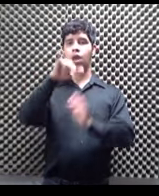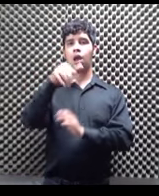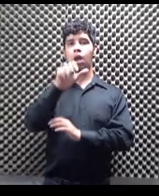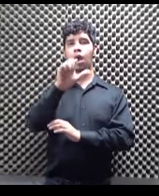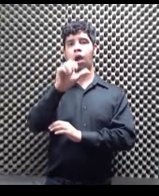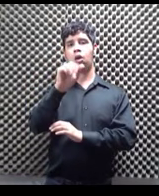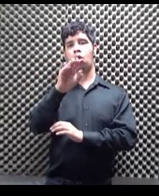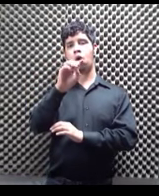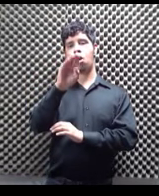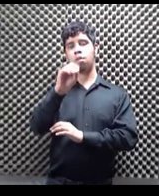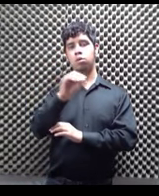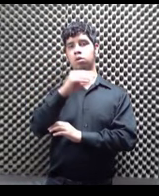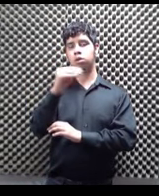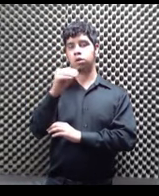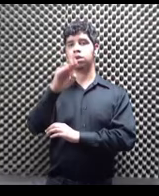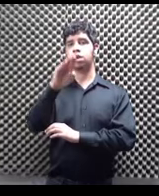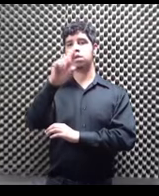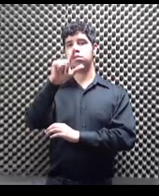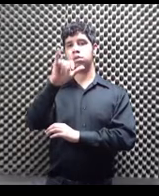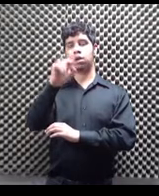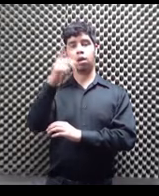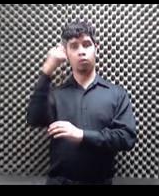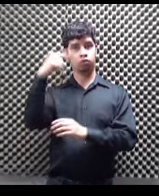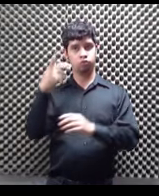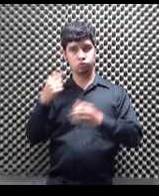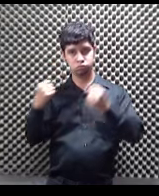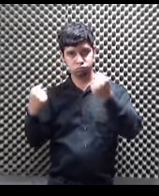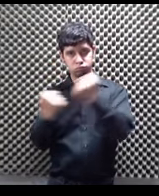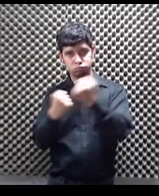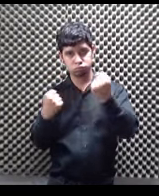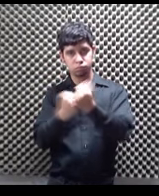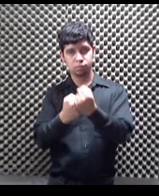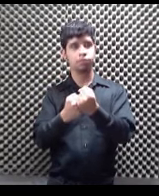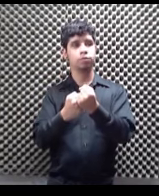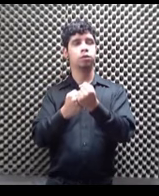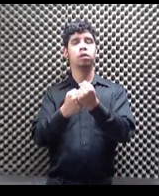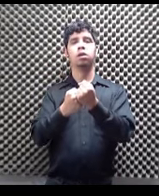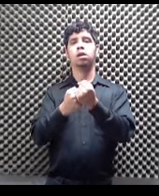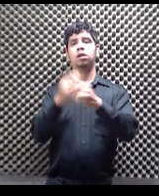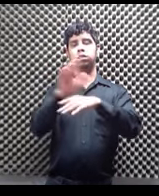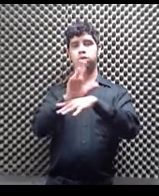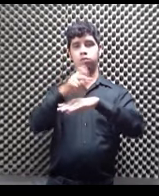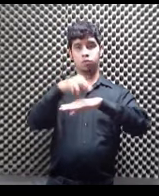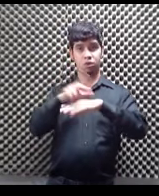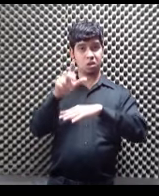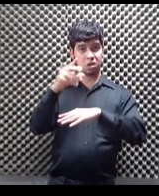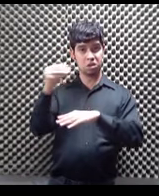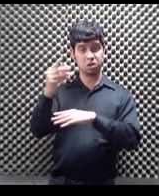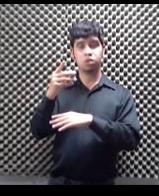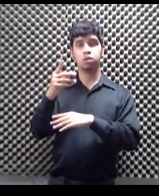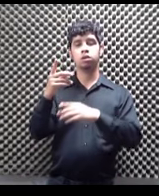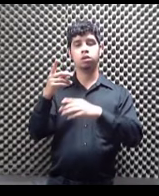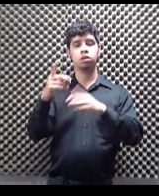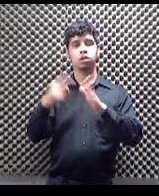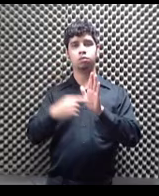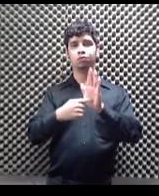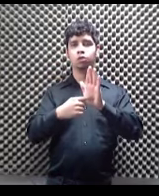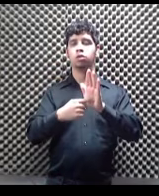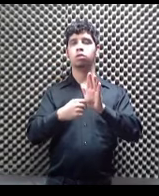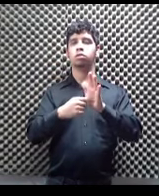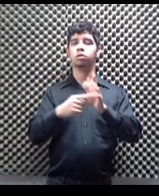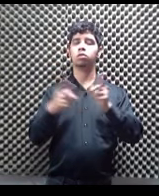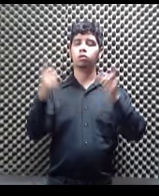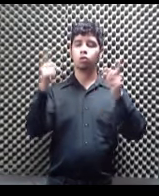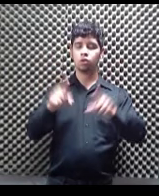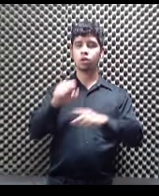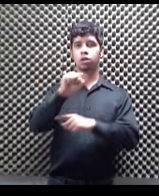Blanca por su contribución al cine puertorriqueño, y se pasó lo que le pasó a Santiago, que como saben se cumplen 25 años, si mal no